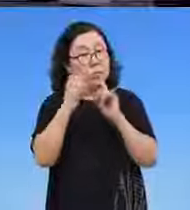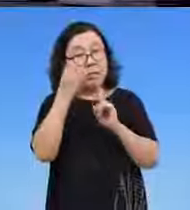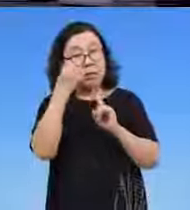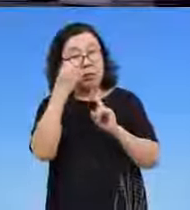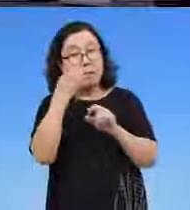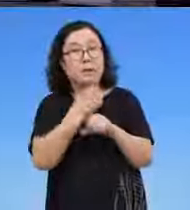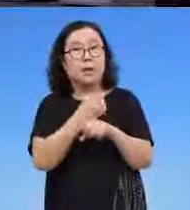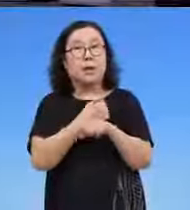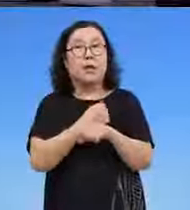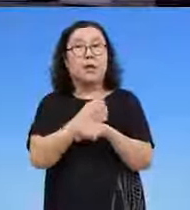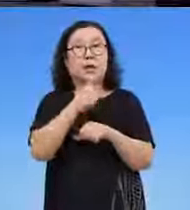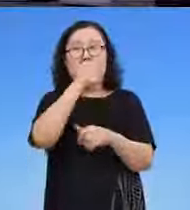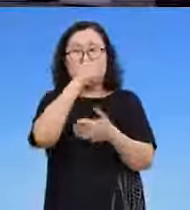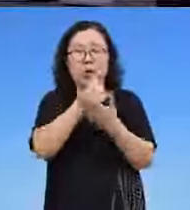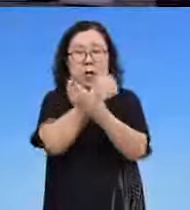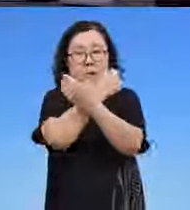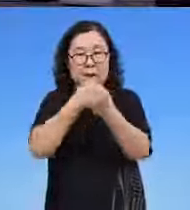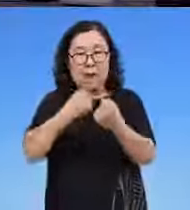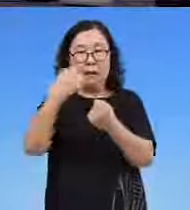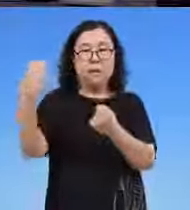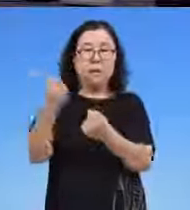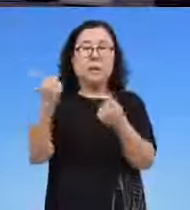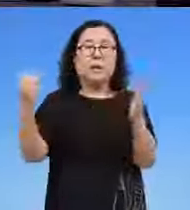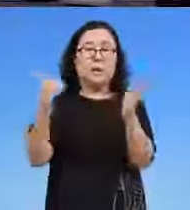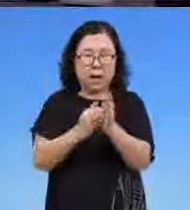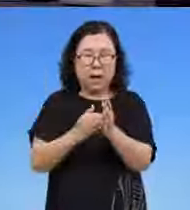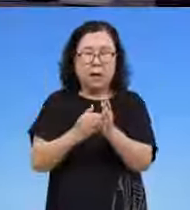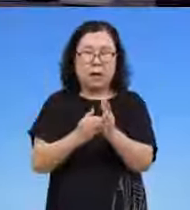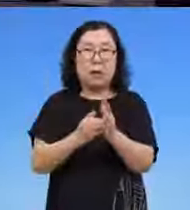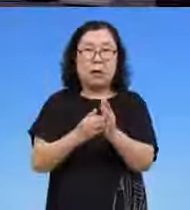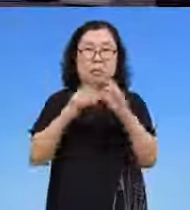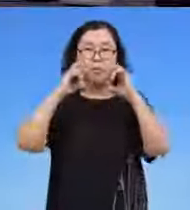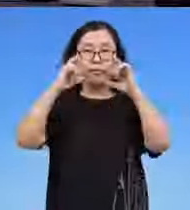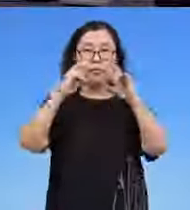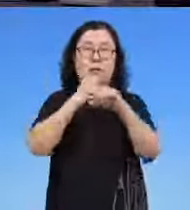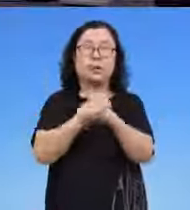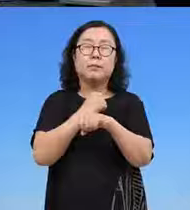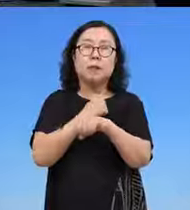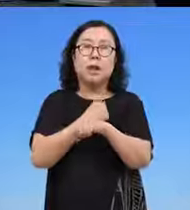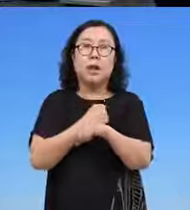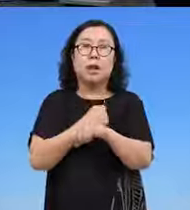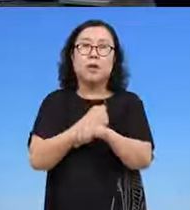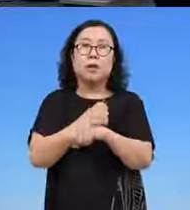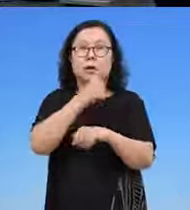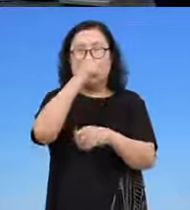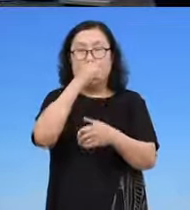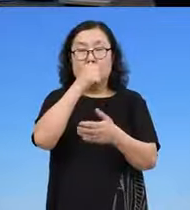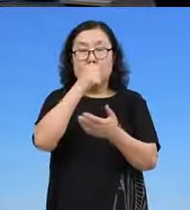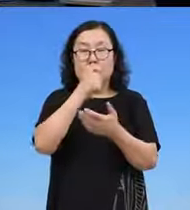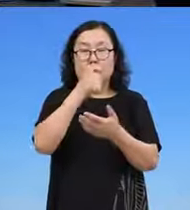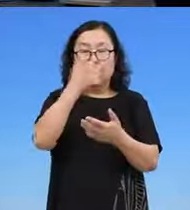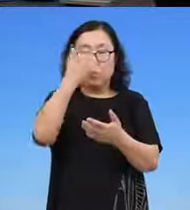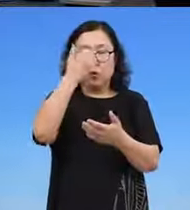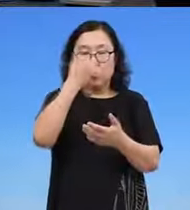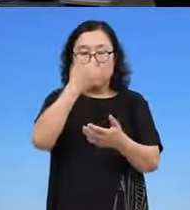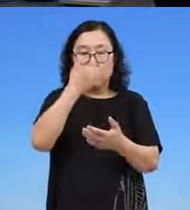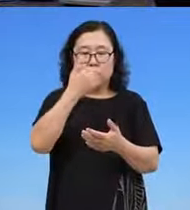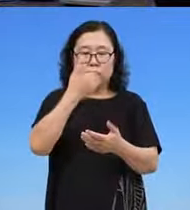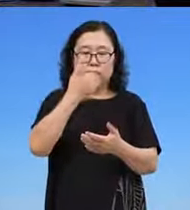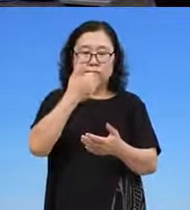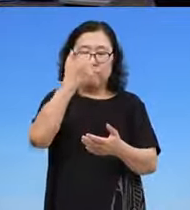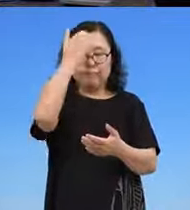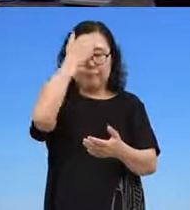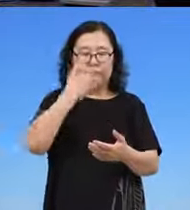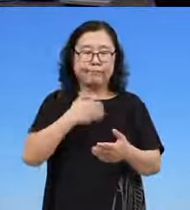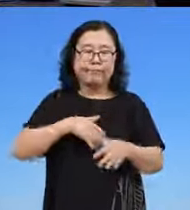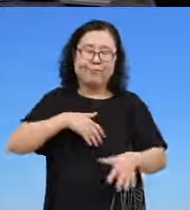아닙니까? 뜬금없이 네 죄 사함을 받았다. 지금 이 중풍병자가 그 죄책감의 문제를 가지고